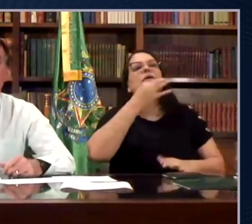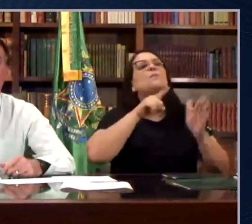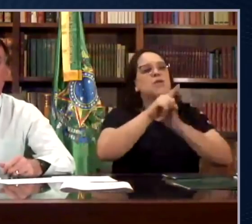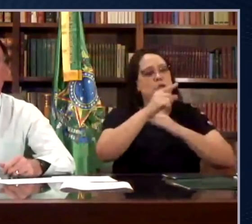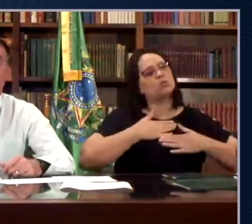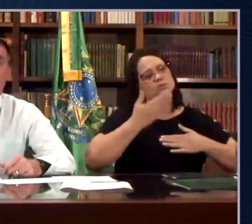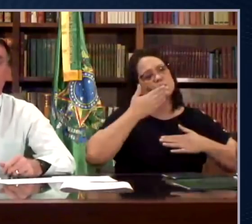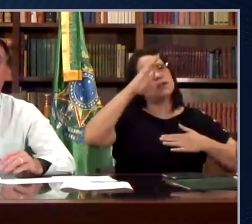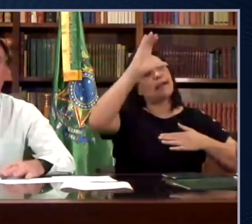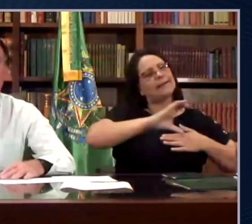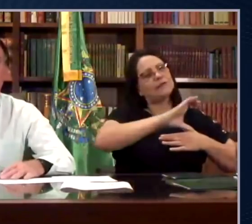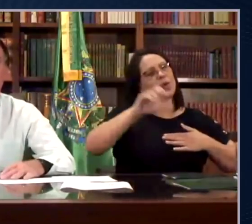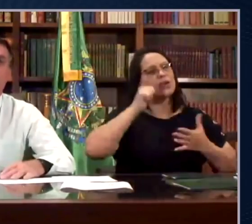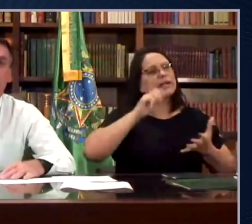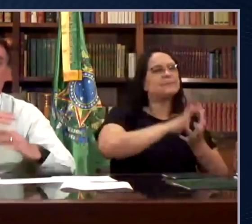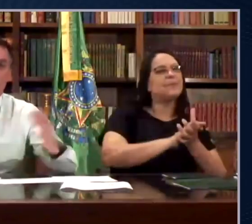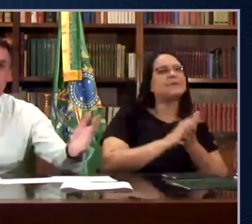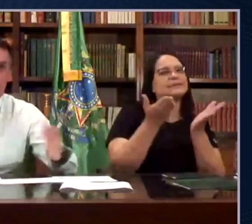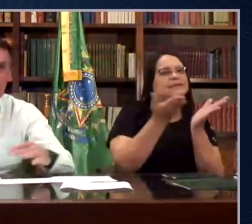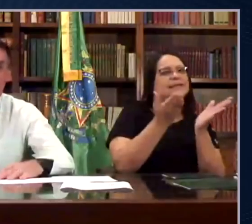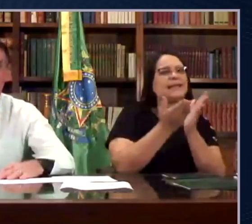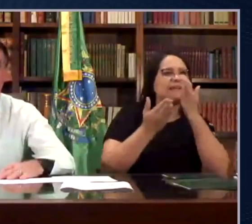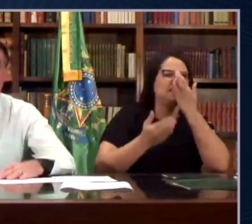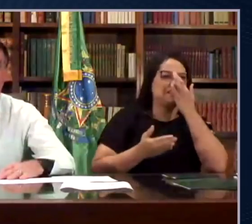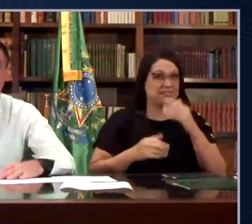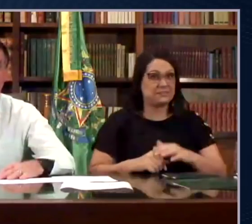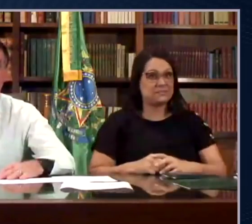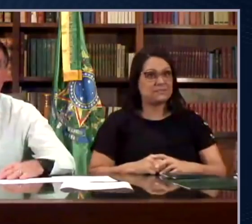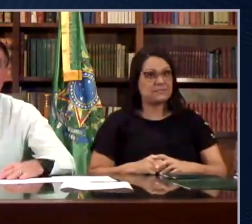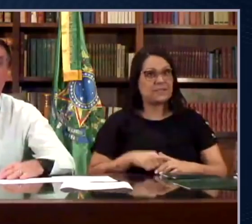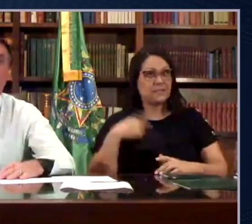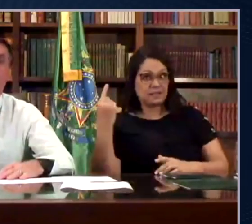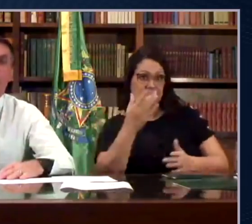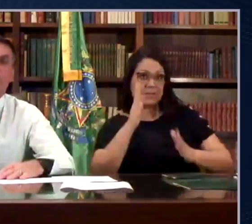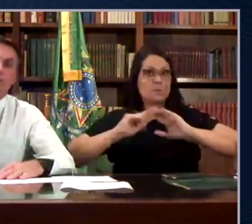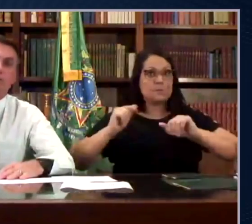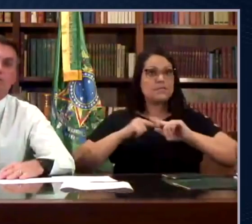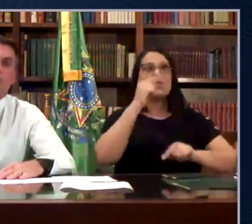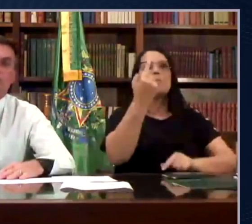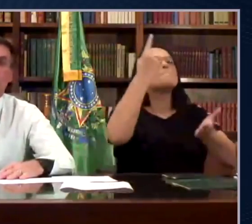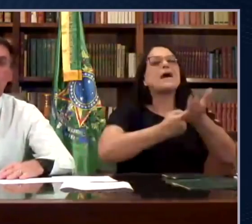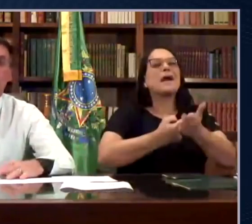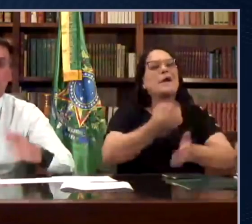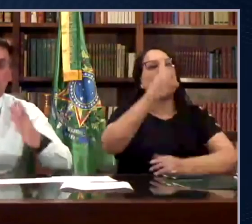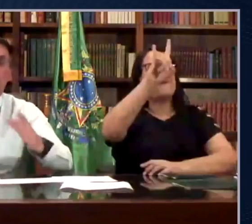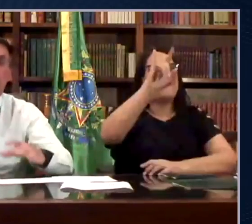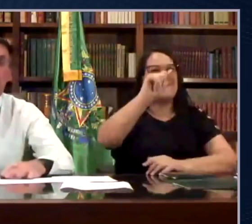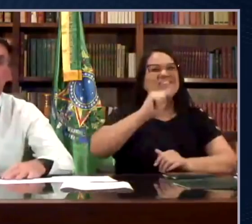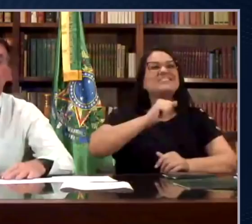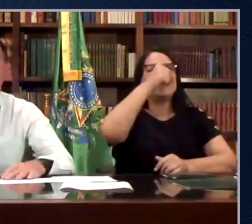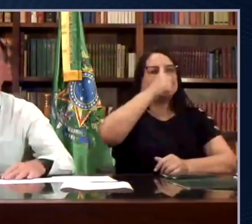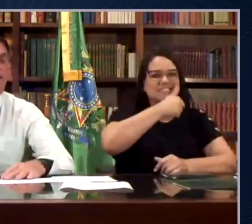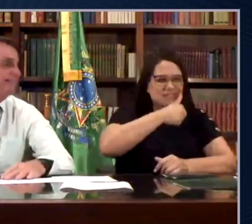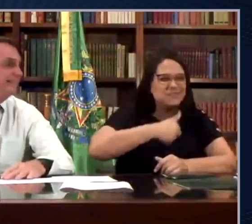sou católico, a minha esposa é evangélica, é um pedido dessas pessoas, estão pedindo um dia de jejum para quem